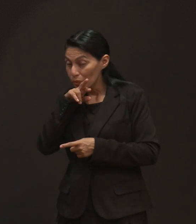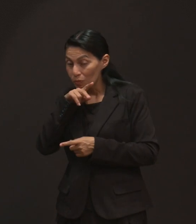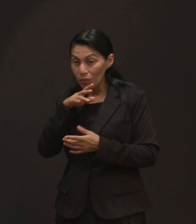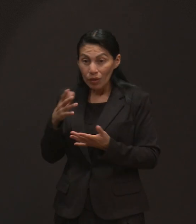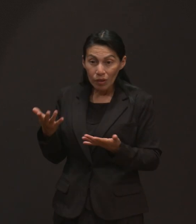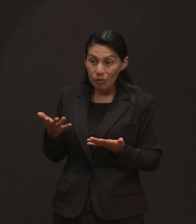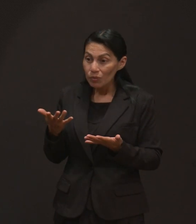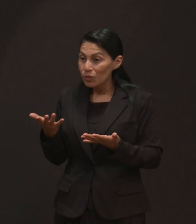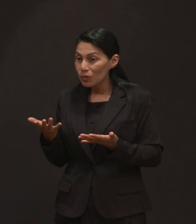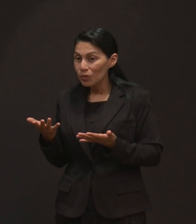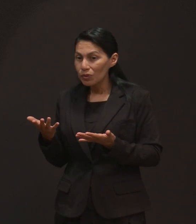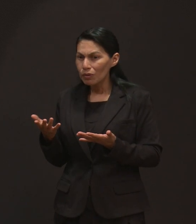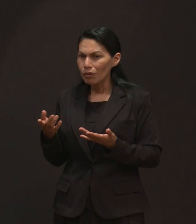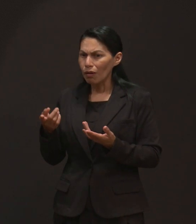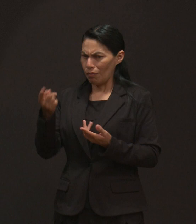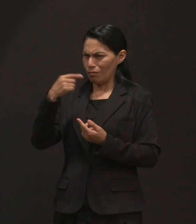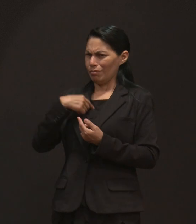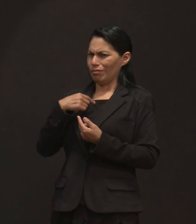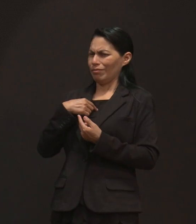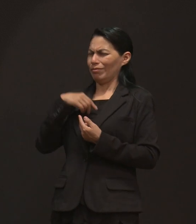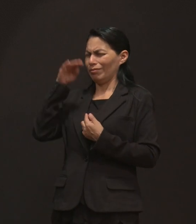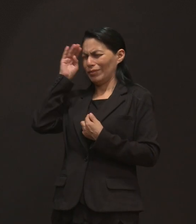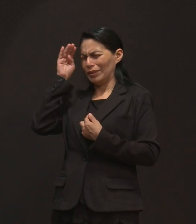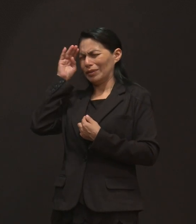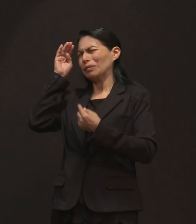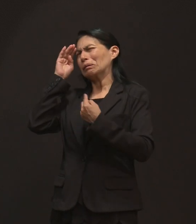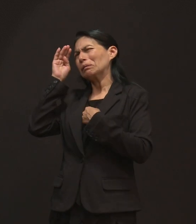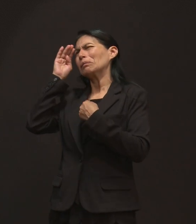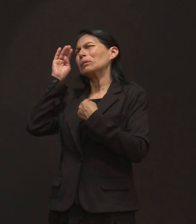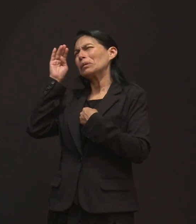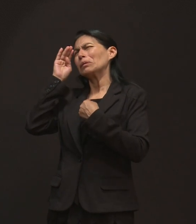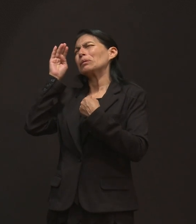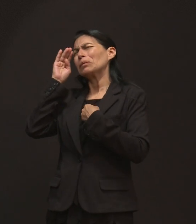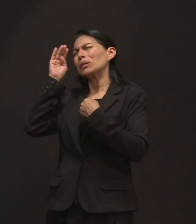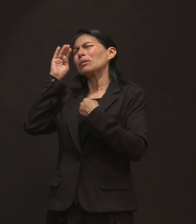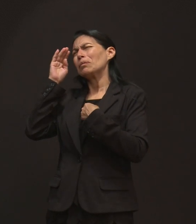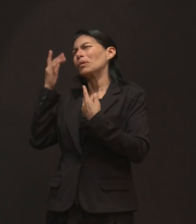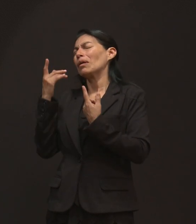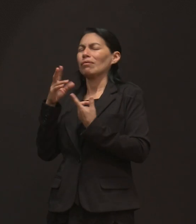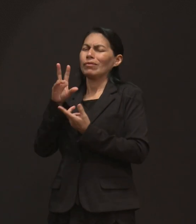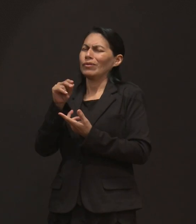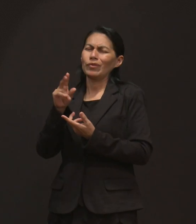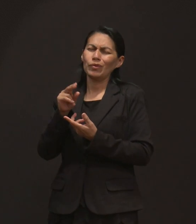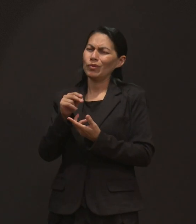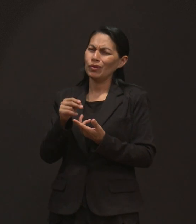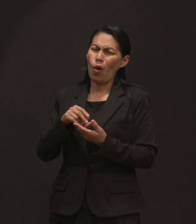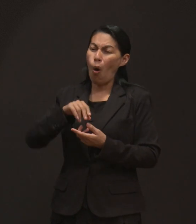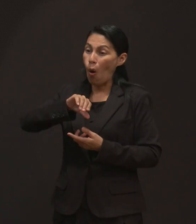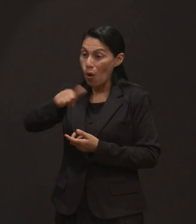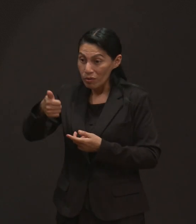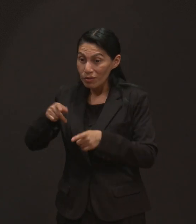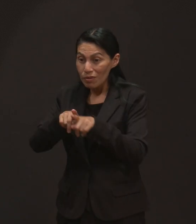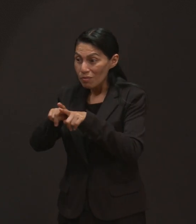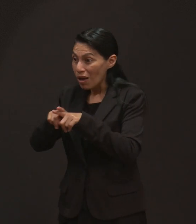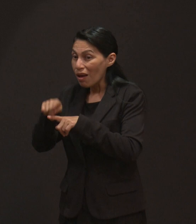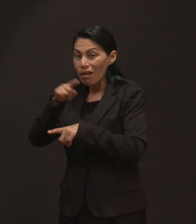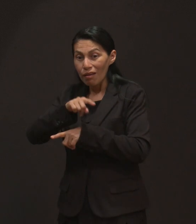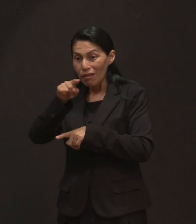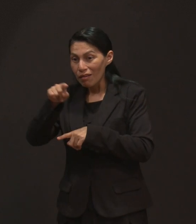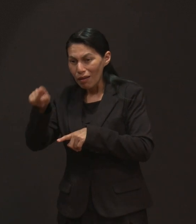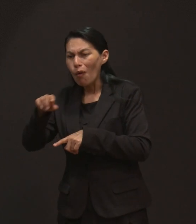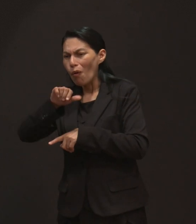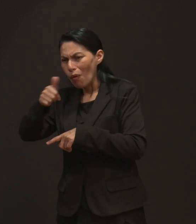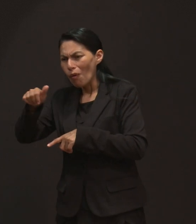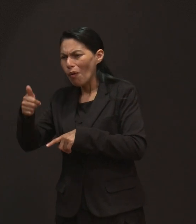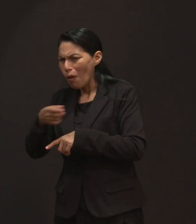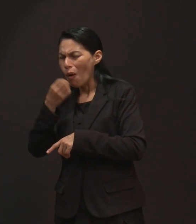preocupamos. Y no solo estamos pensando en nosotras mismas, sino también en la semana oramos por las demás